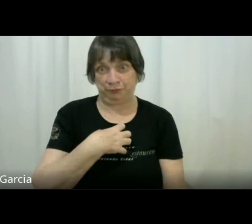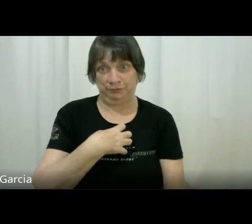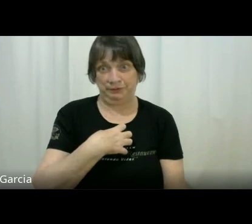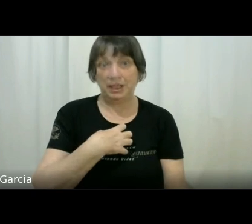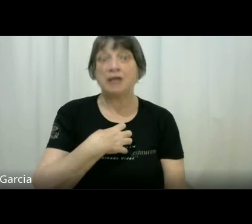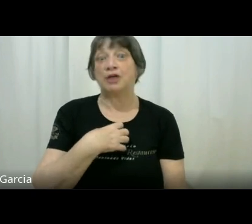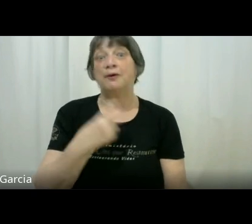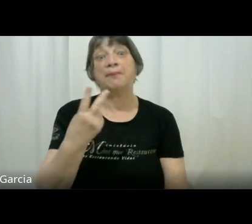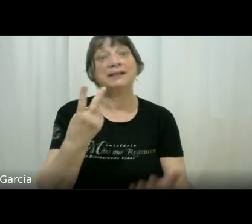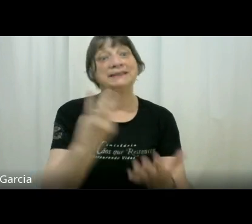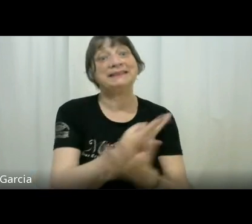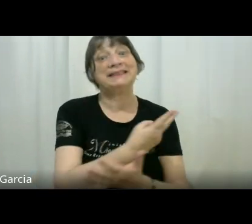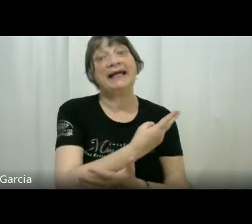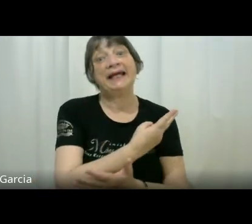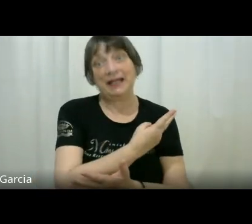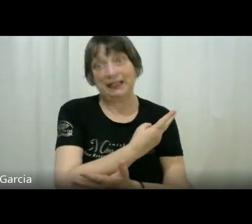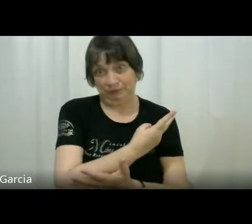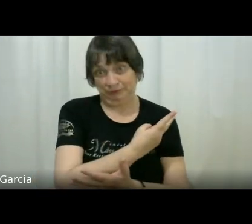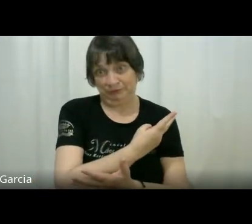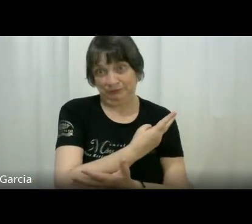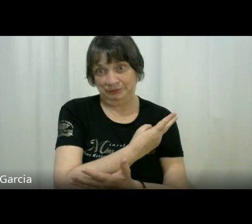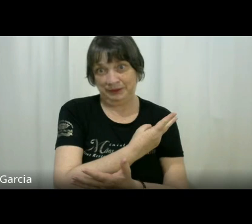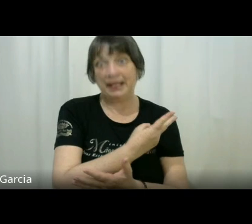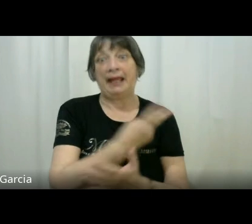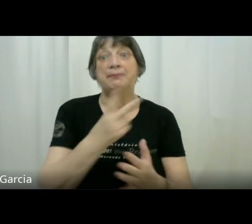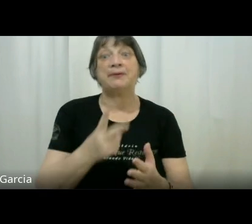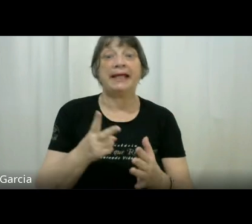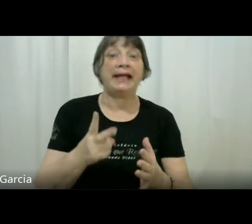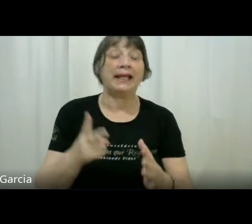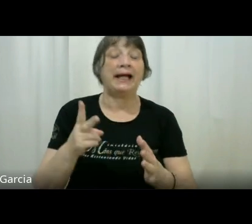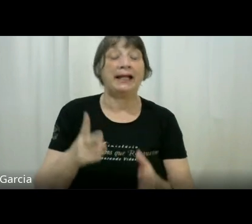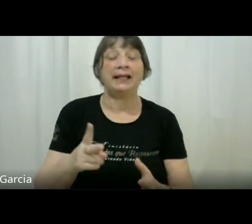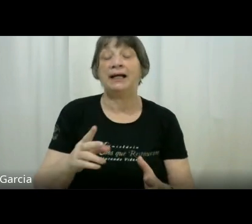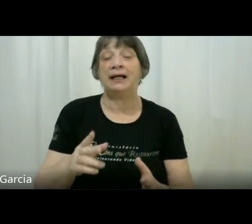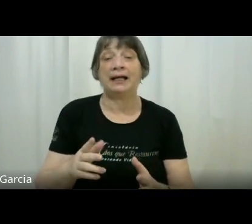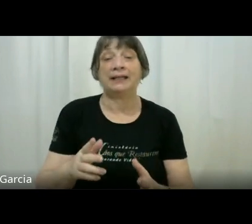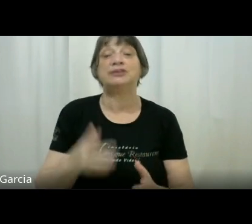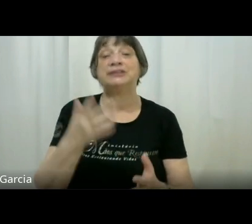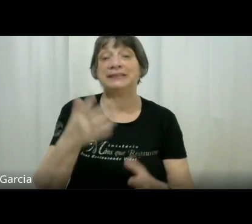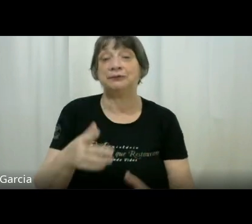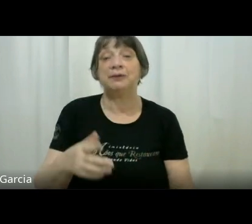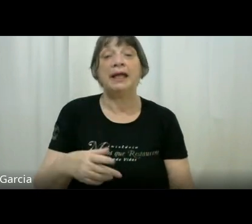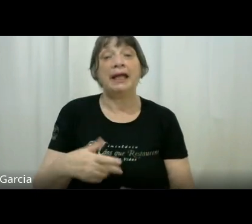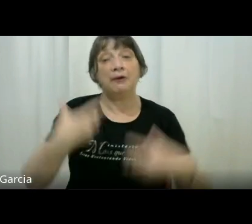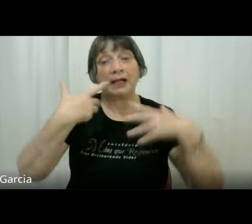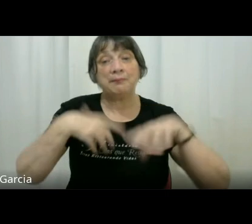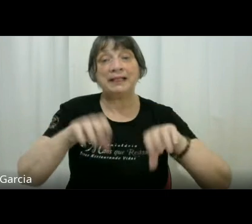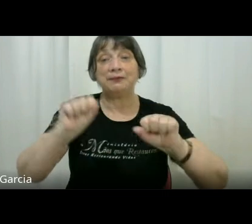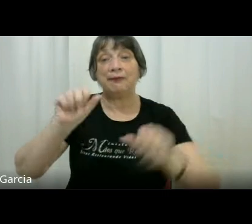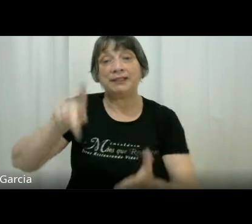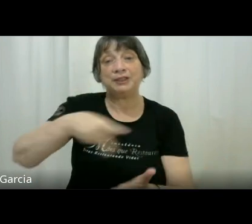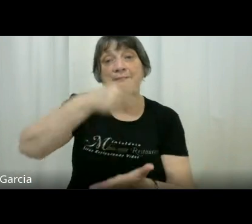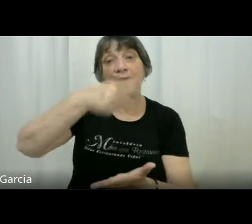jeito. Só não pode ser assim que está errado. É porque estou dizendo, é